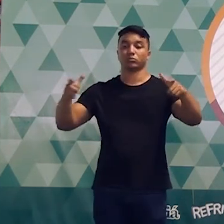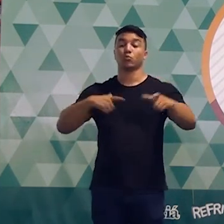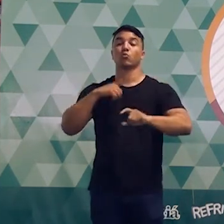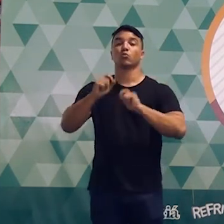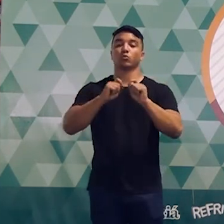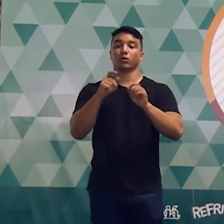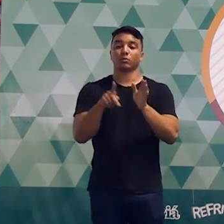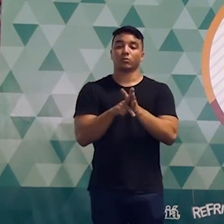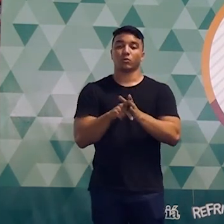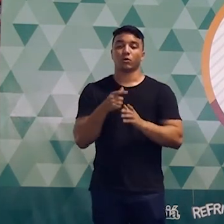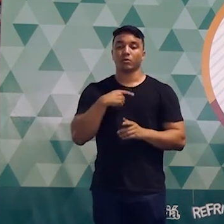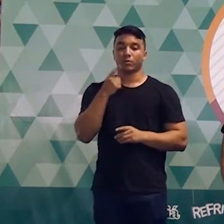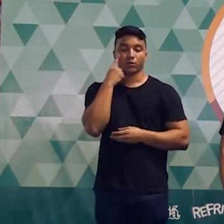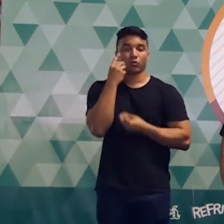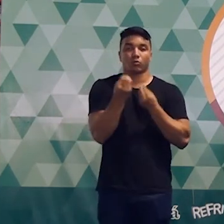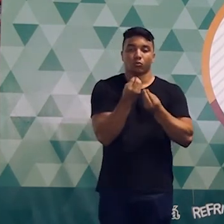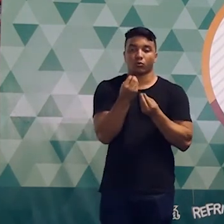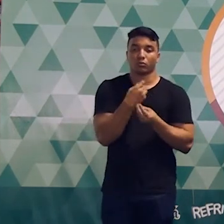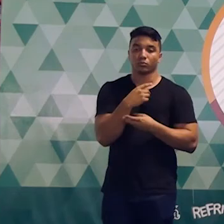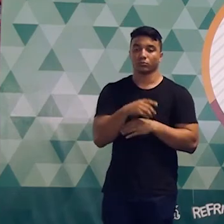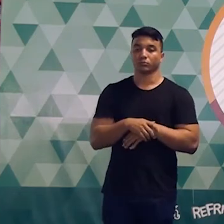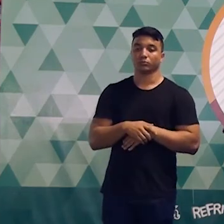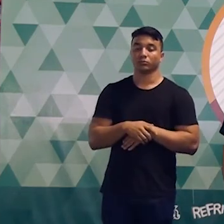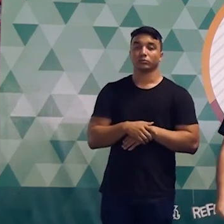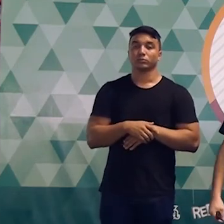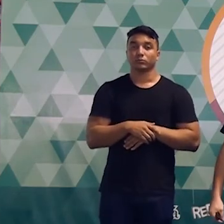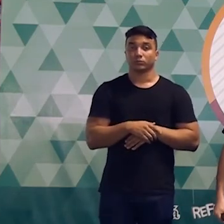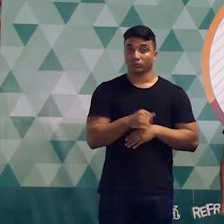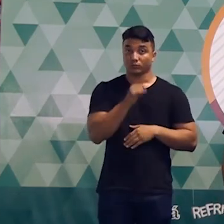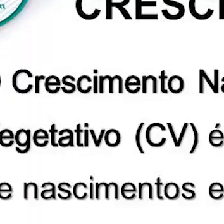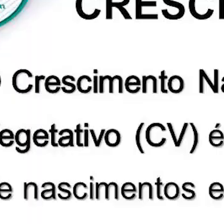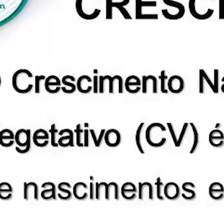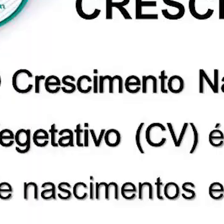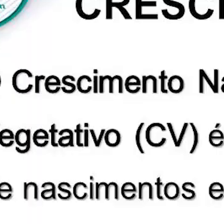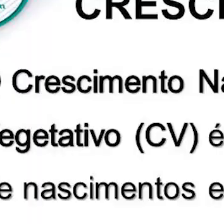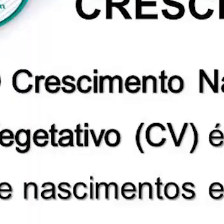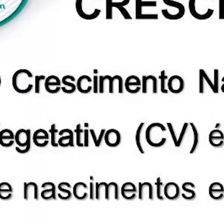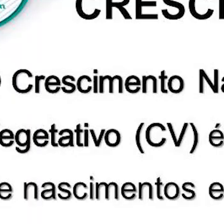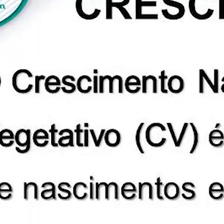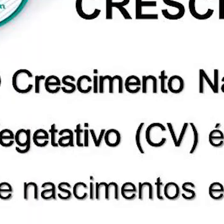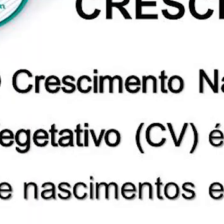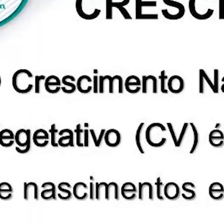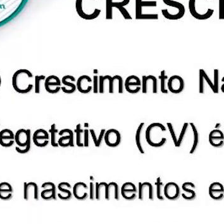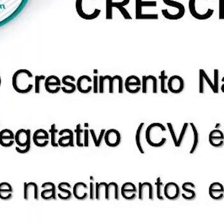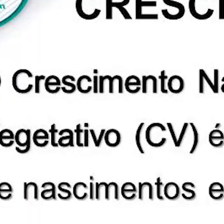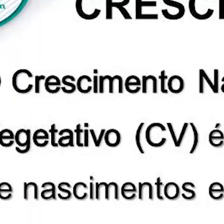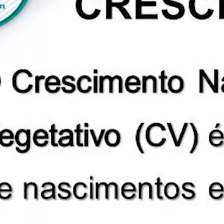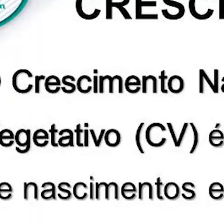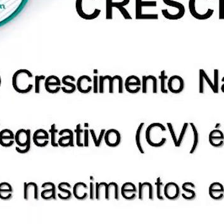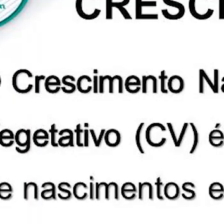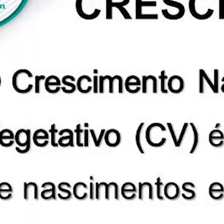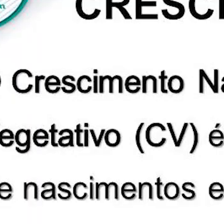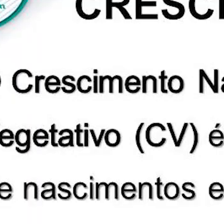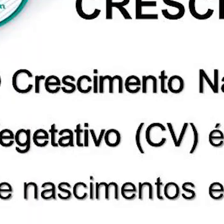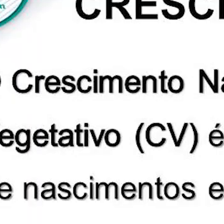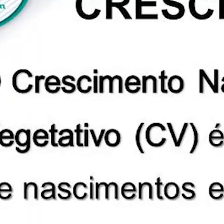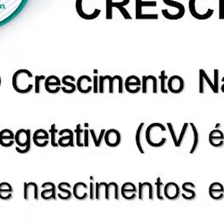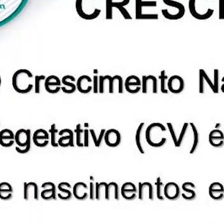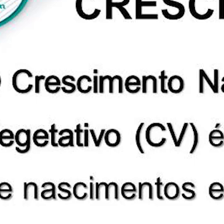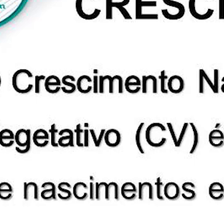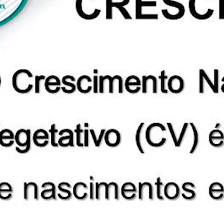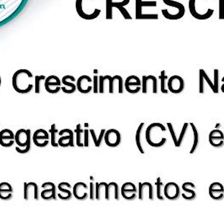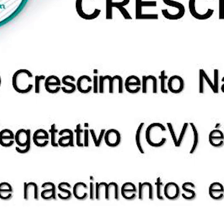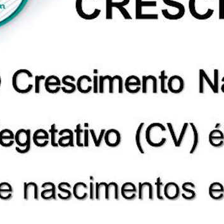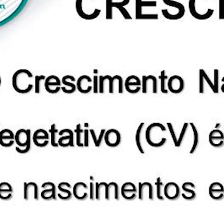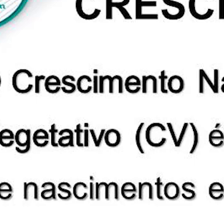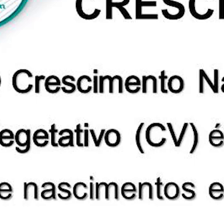ideia da fórmula do crescimento vegetativo. Quando você fala de crescimento populacional, a fórmula do crescimento vegetativo, ela se baseia